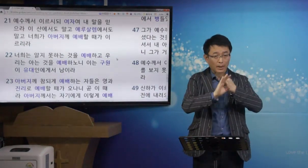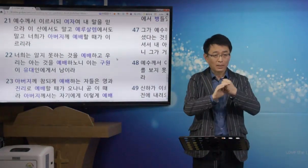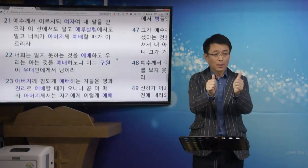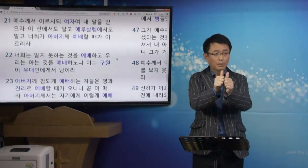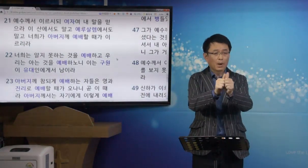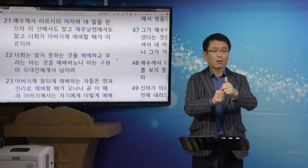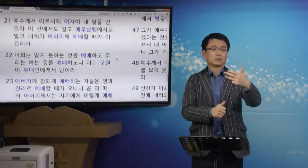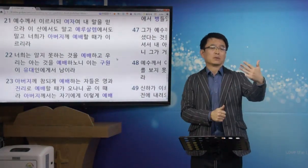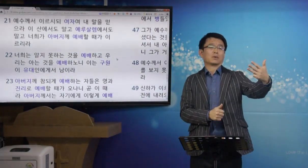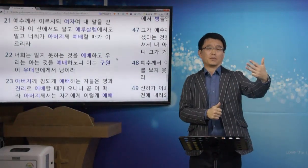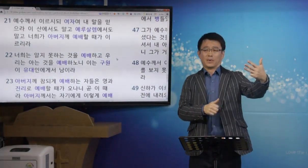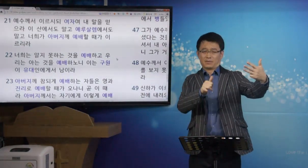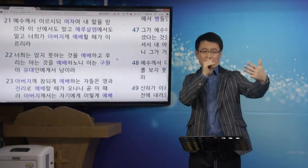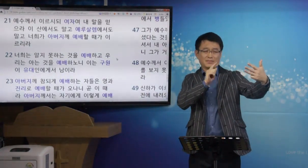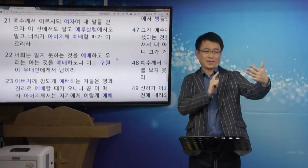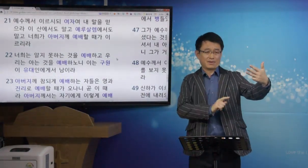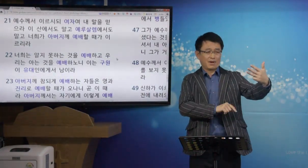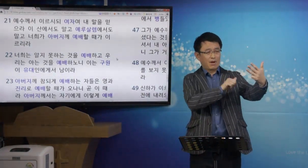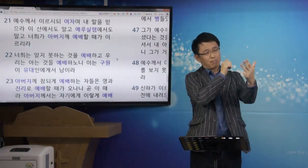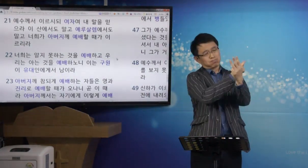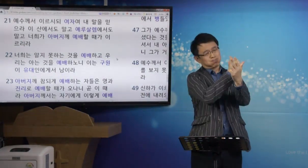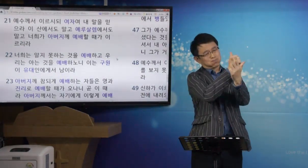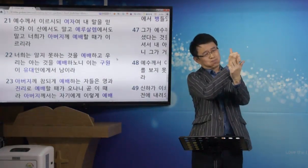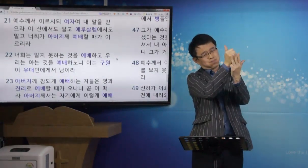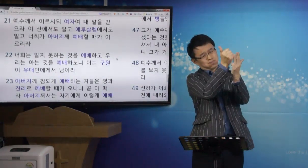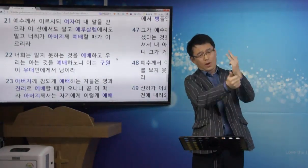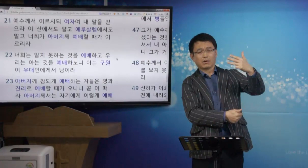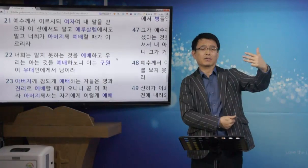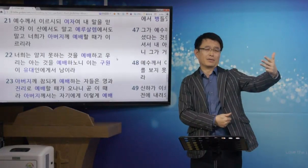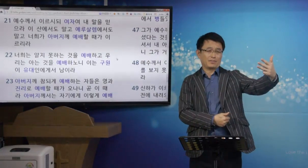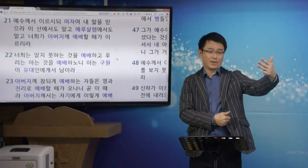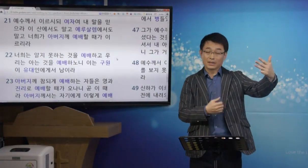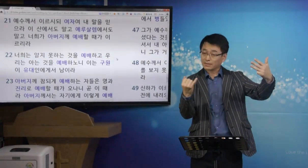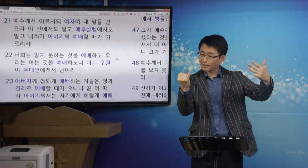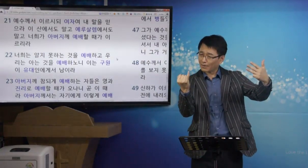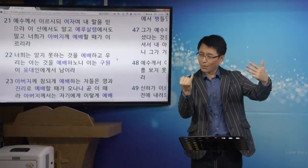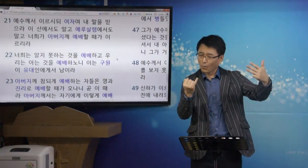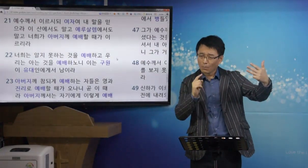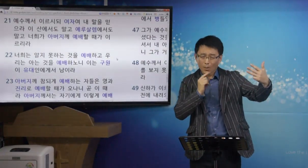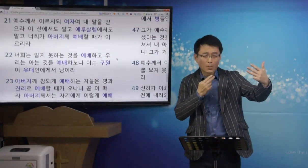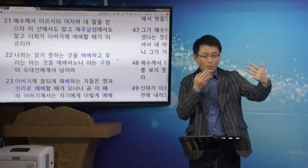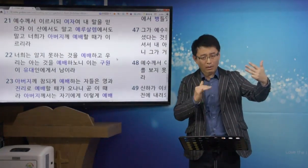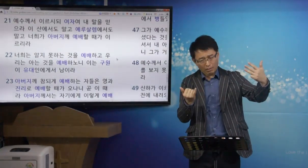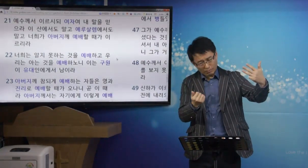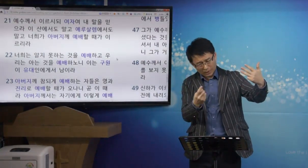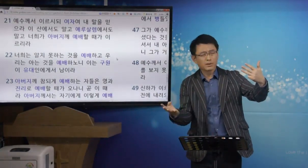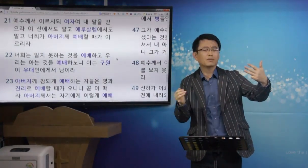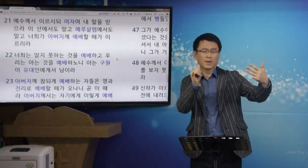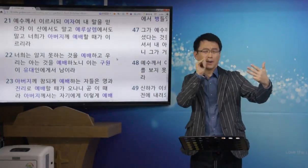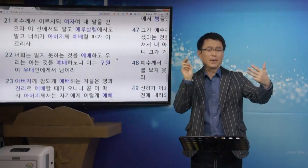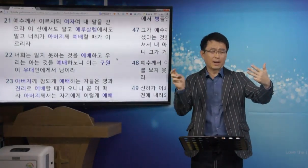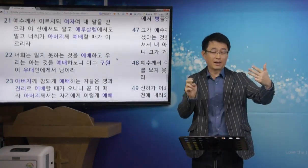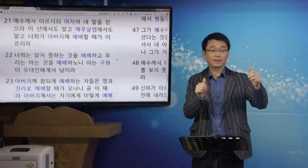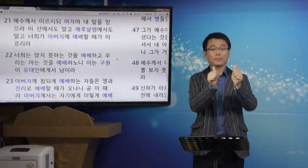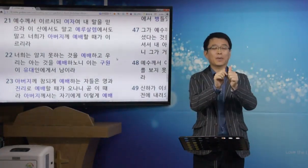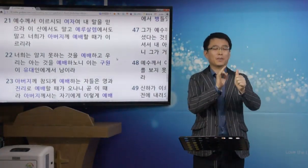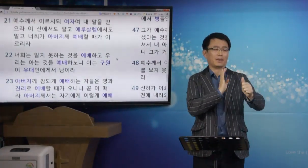2세의 가족을 보면 남자가 9명, 8명, 많다라는 것을 볼 수가 있습니다. 여인은 있는지는 잘 모르겠지만 많을